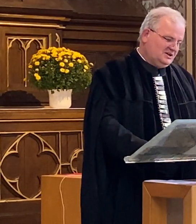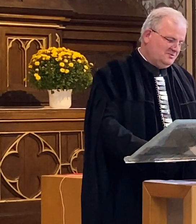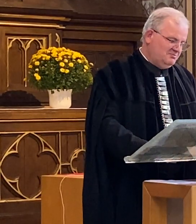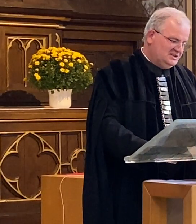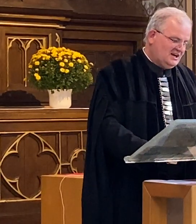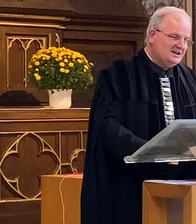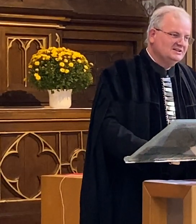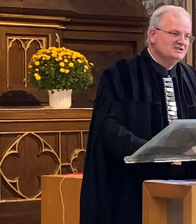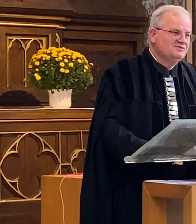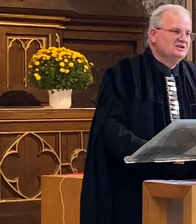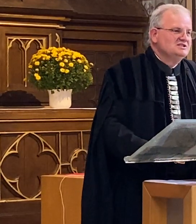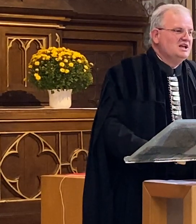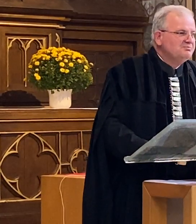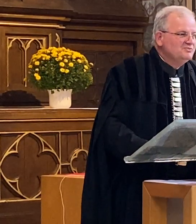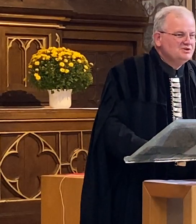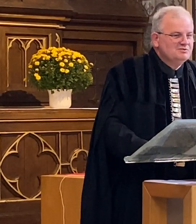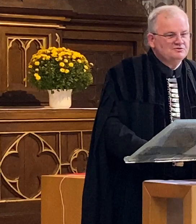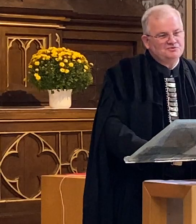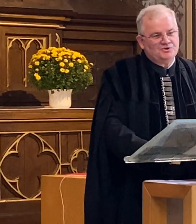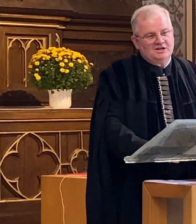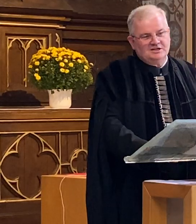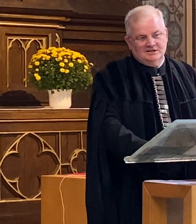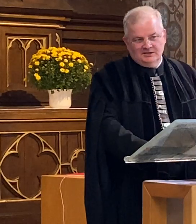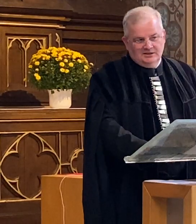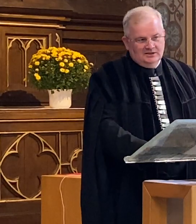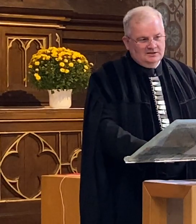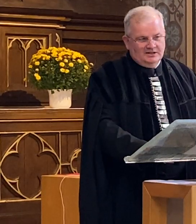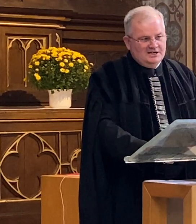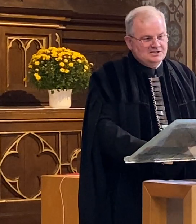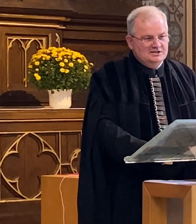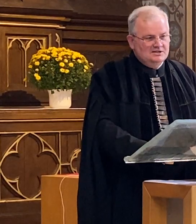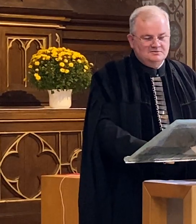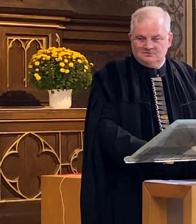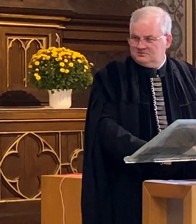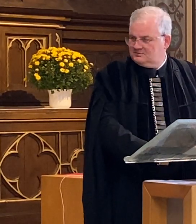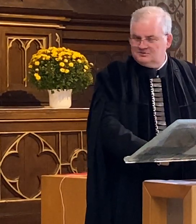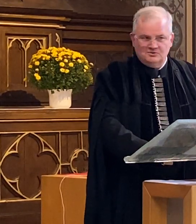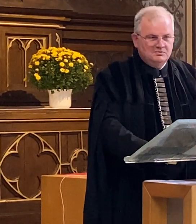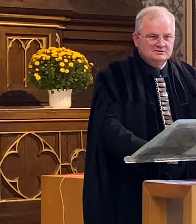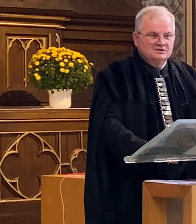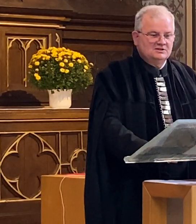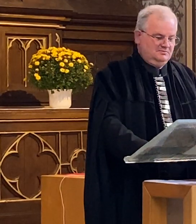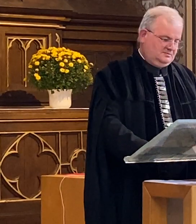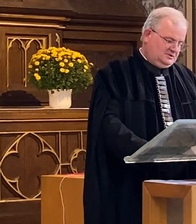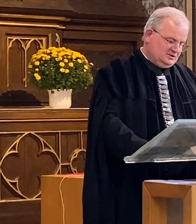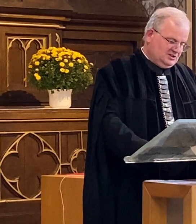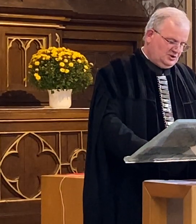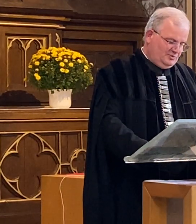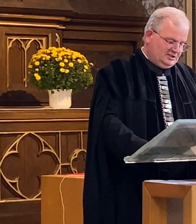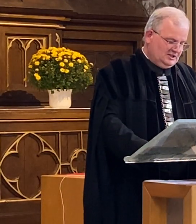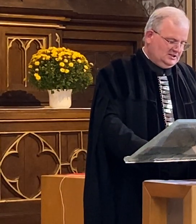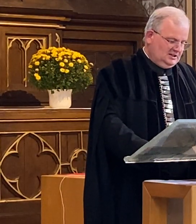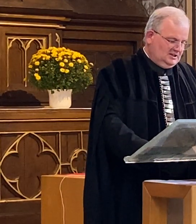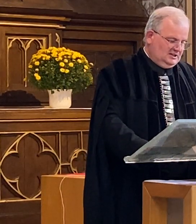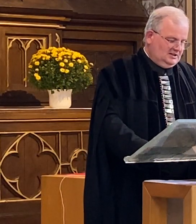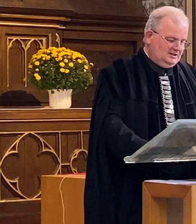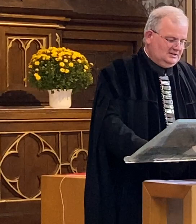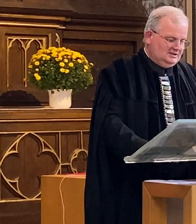oder mitteilen. Das war das Lampenfieber, wie vor einer Reise, die so an die 1000